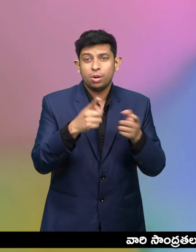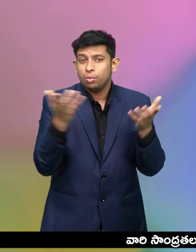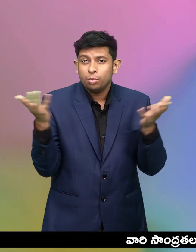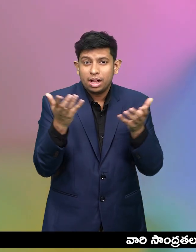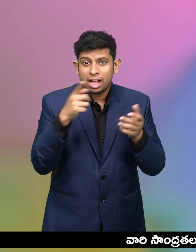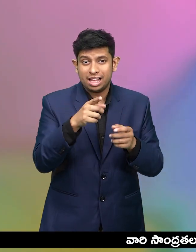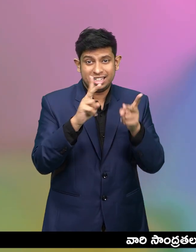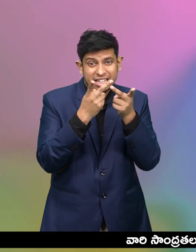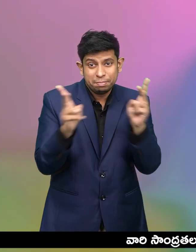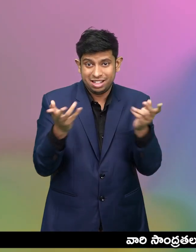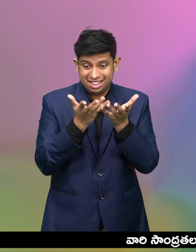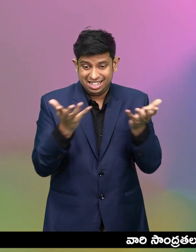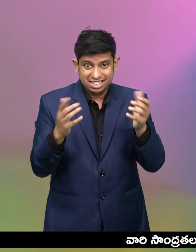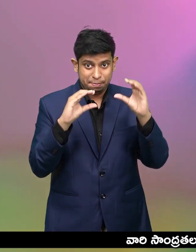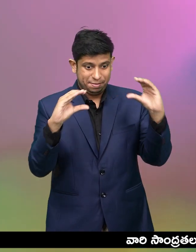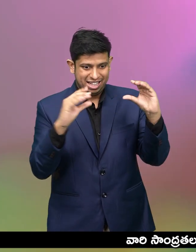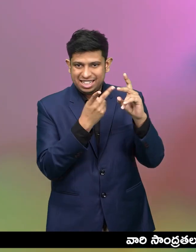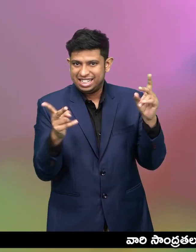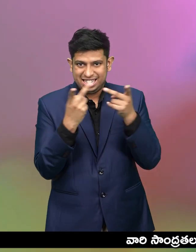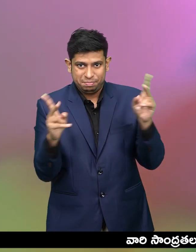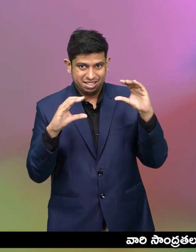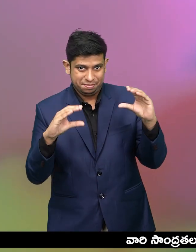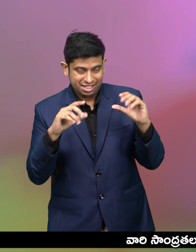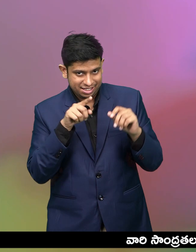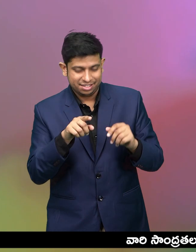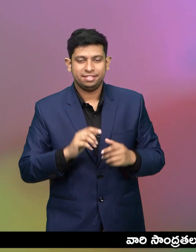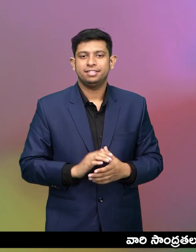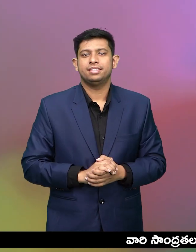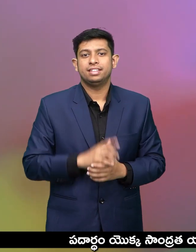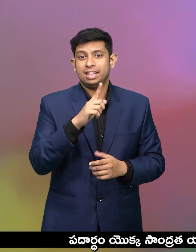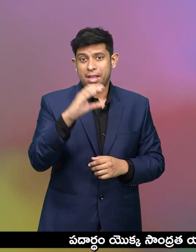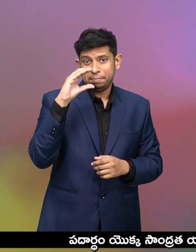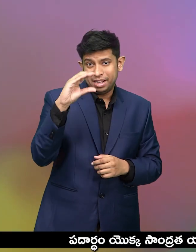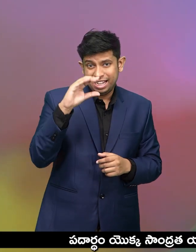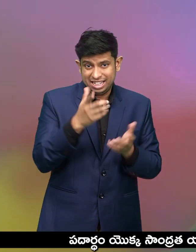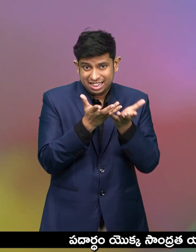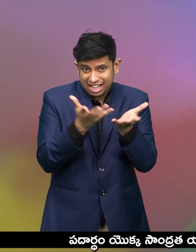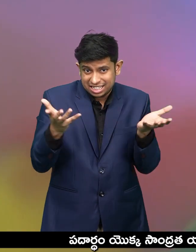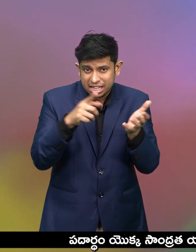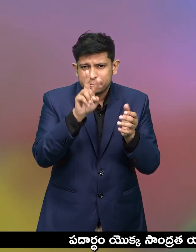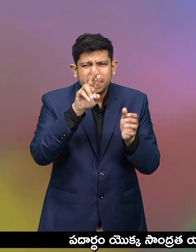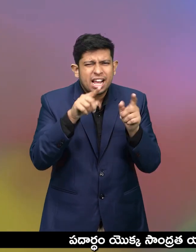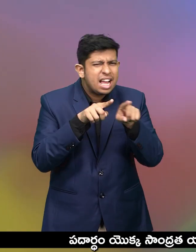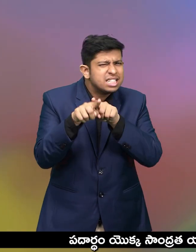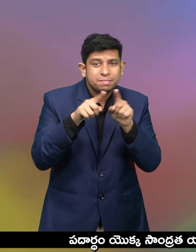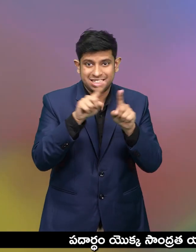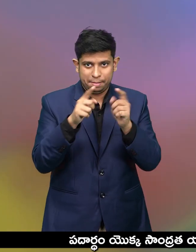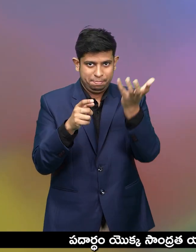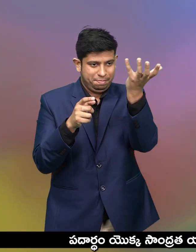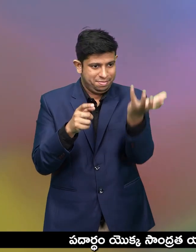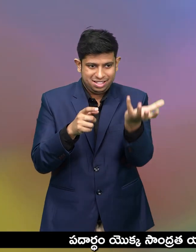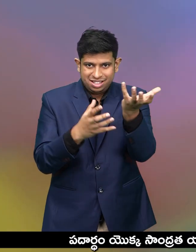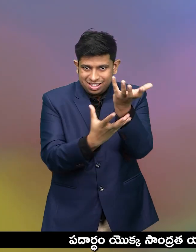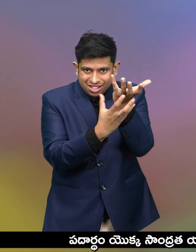వారి సాంద్రతలలో వ్యత్యాసం కారణంగా ఇది జరుగుతుంది. పదార్థం యొక్క సాంద్రత యూనిట్